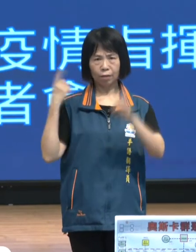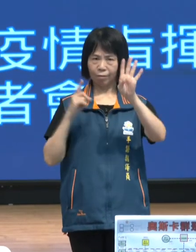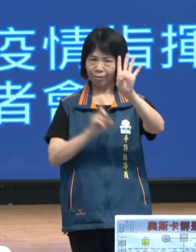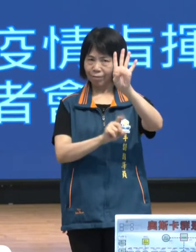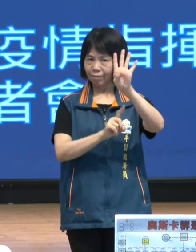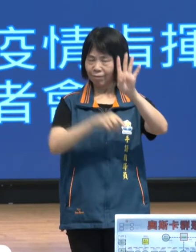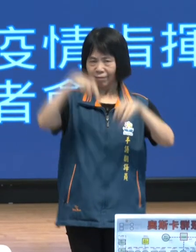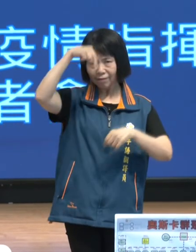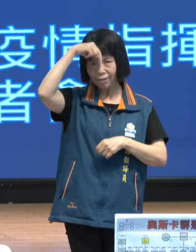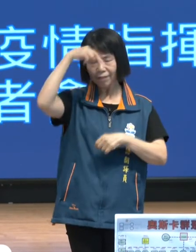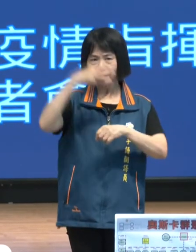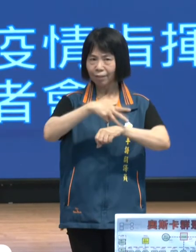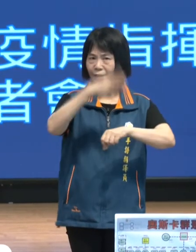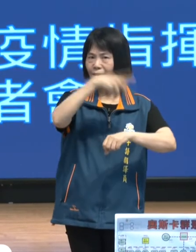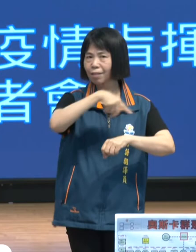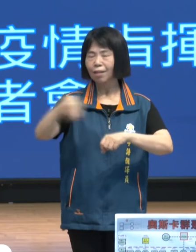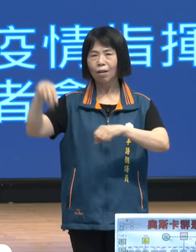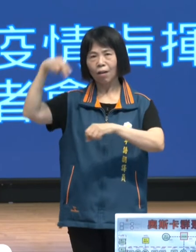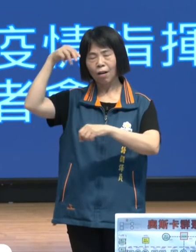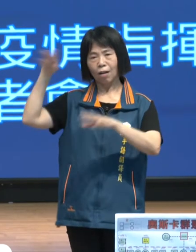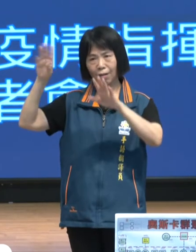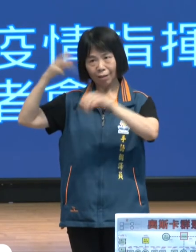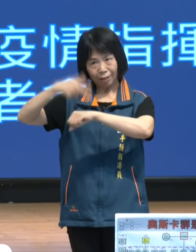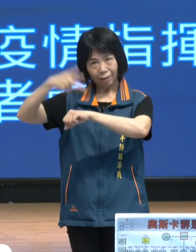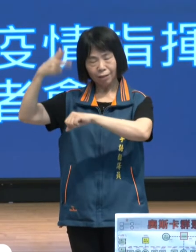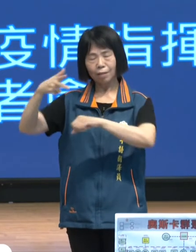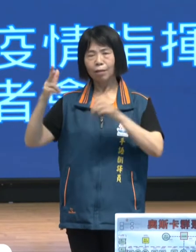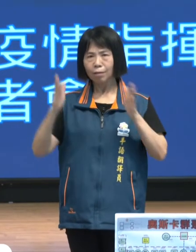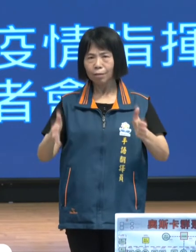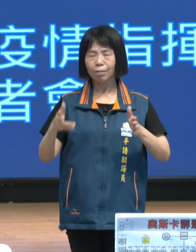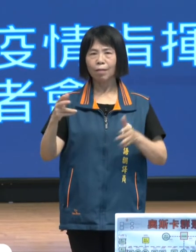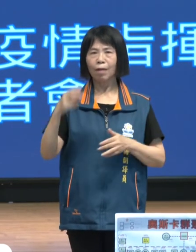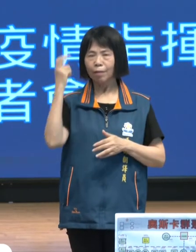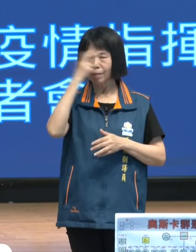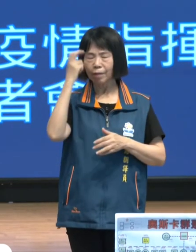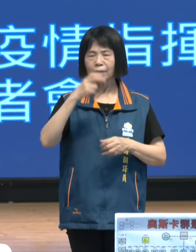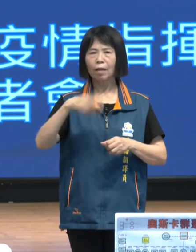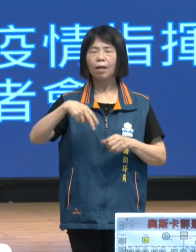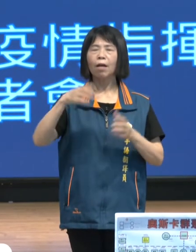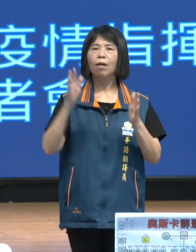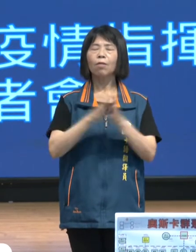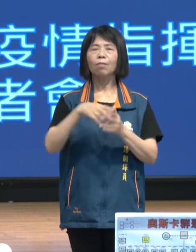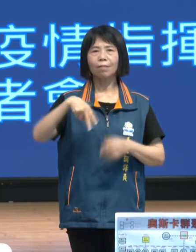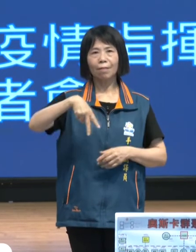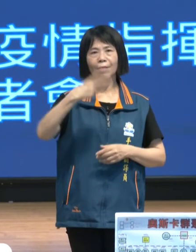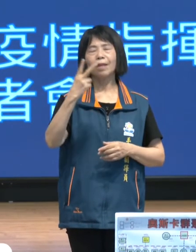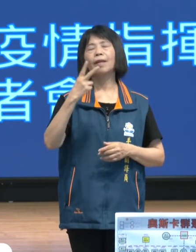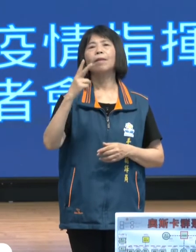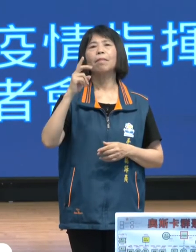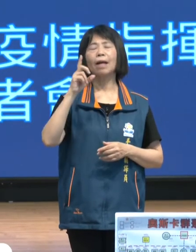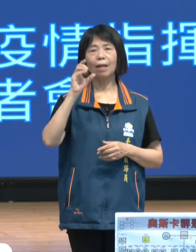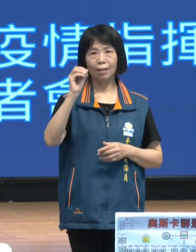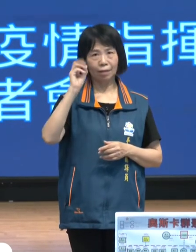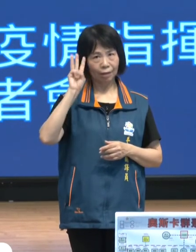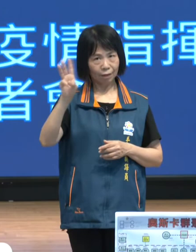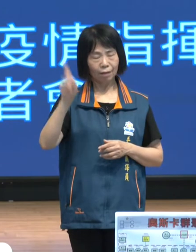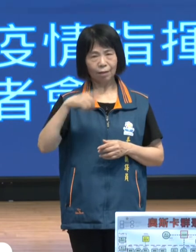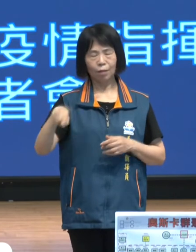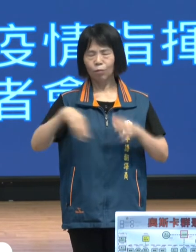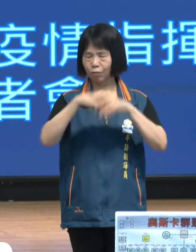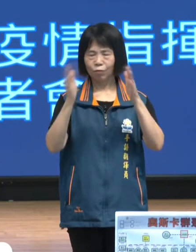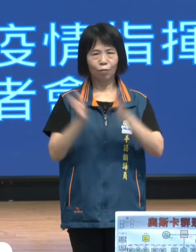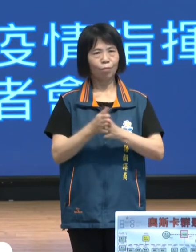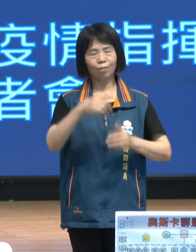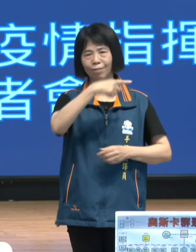4月11号下午3点到7点已经筛过了第一批203个人，通通都是阴性。那今